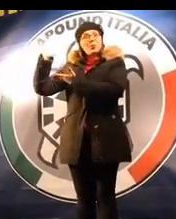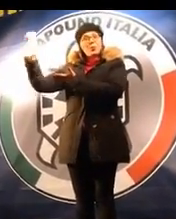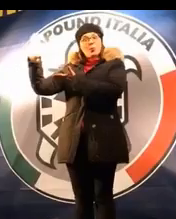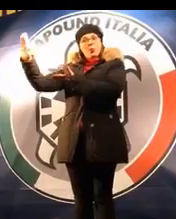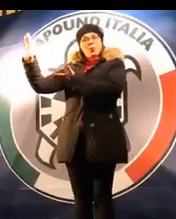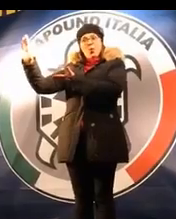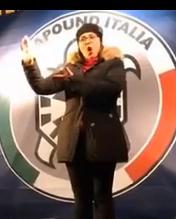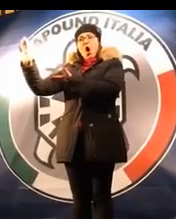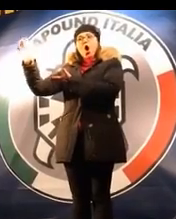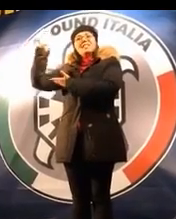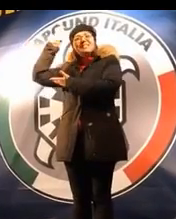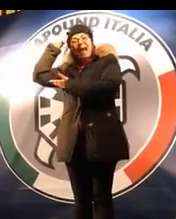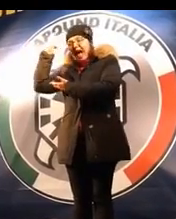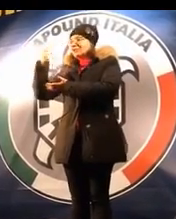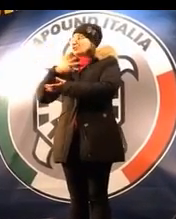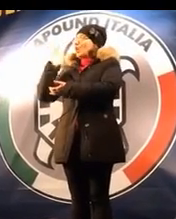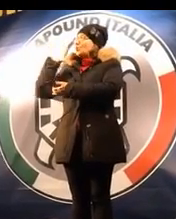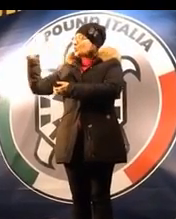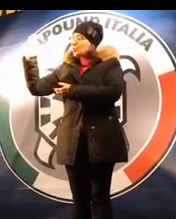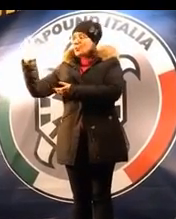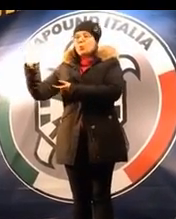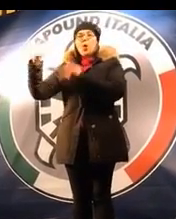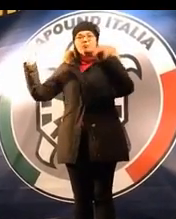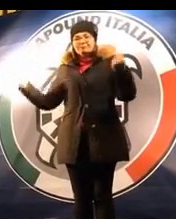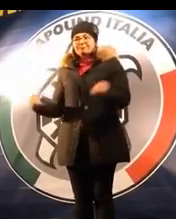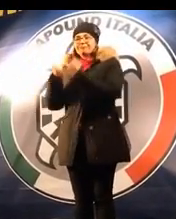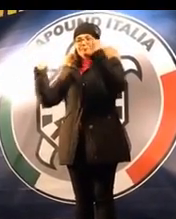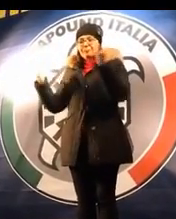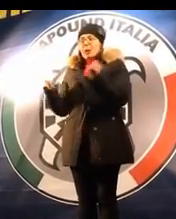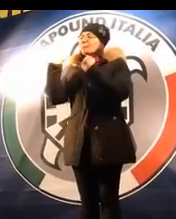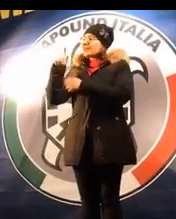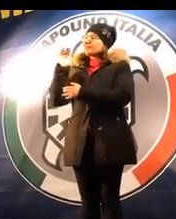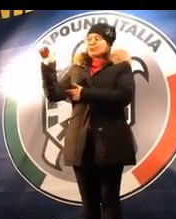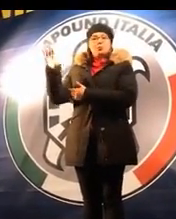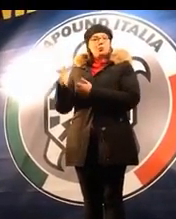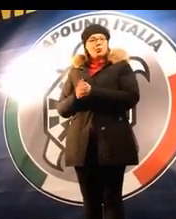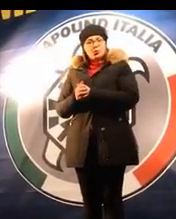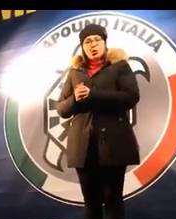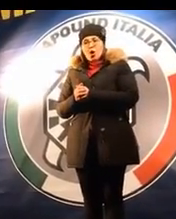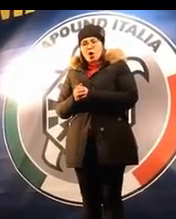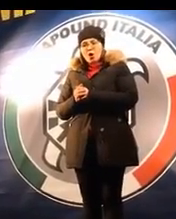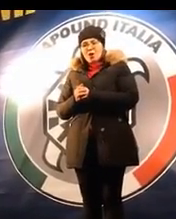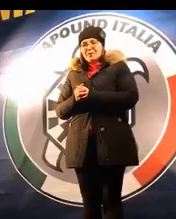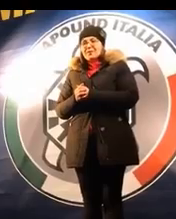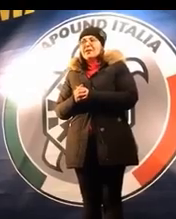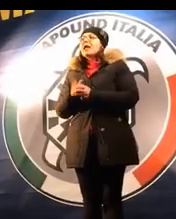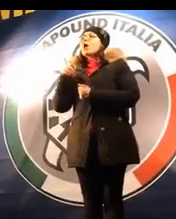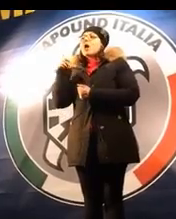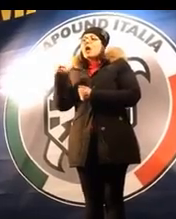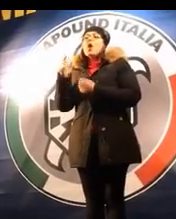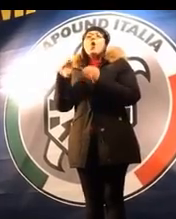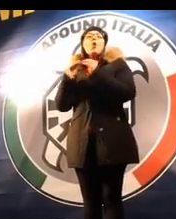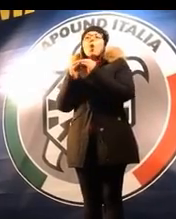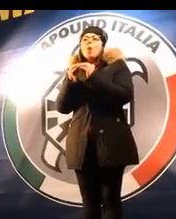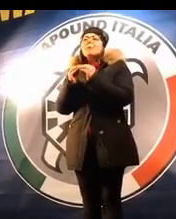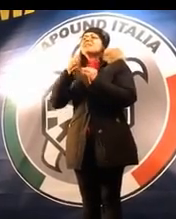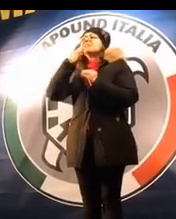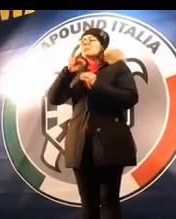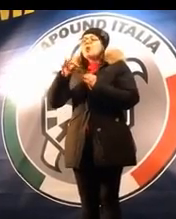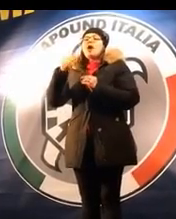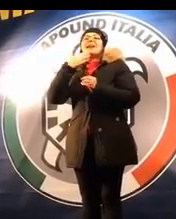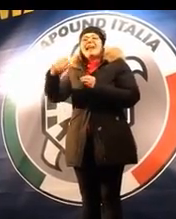lì liberamente immaginare e costruire il proprio futuro. E questo si può fare solo con uno Stato sovrano che torna a fare